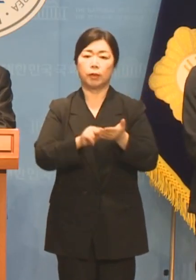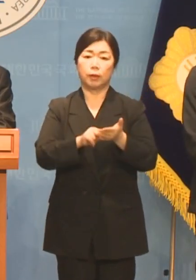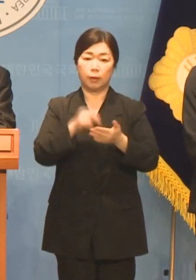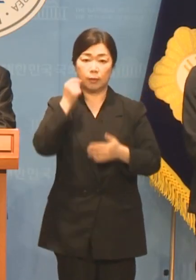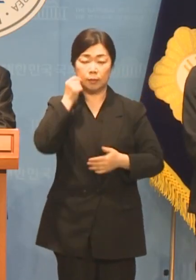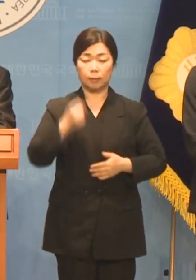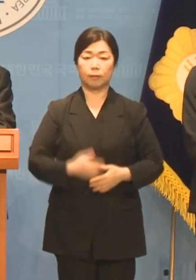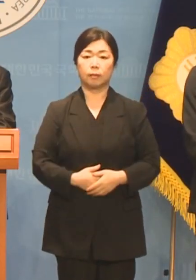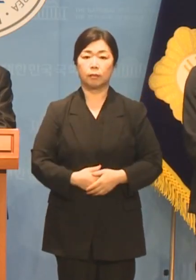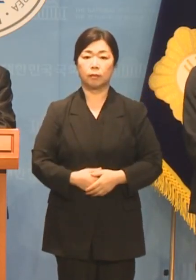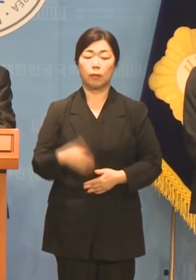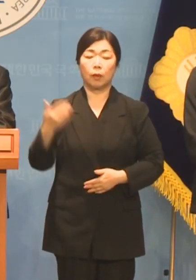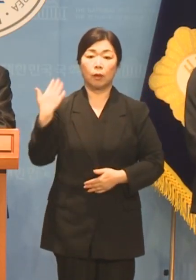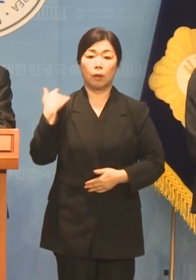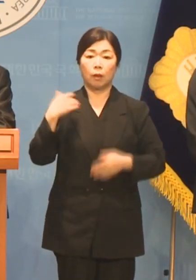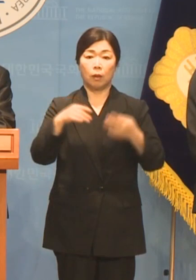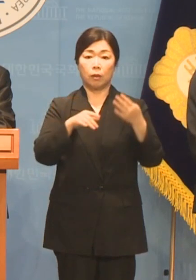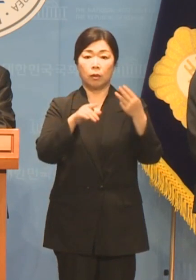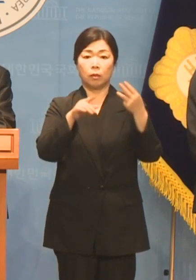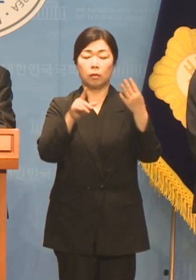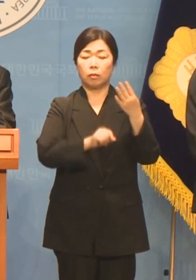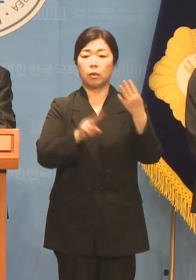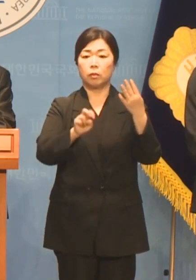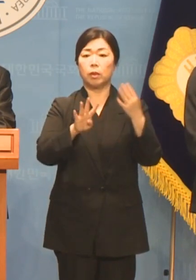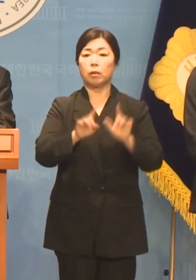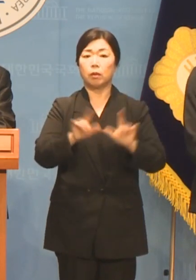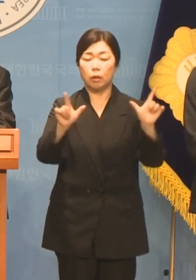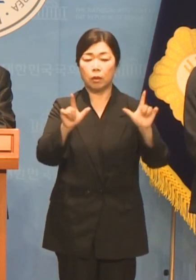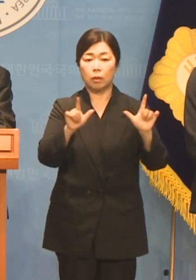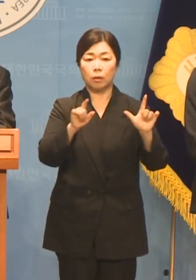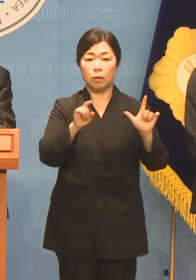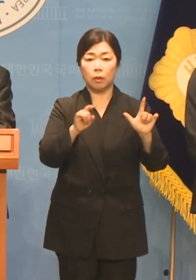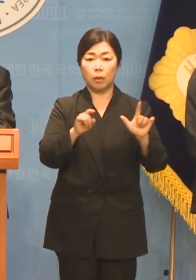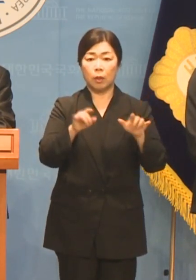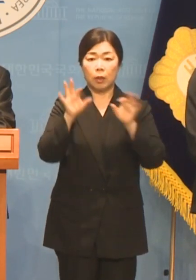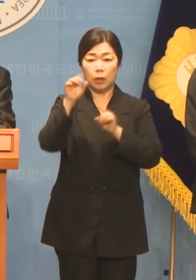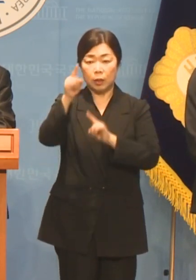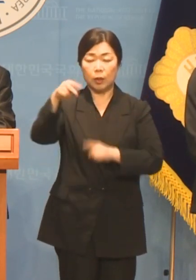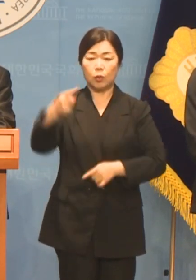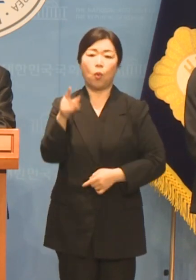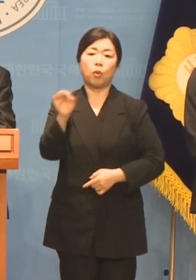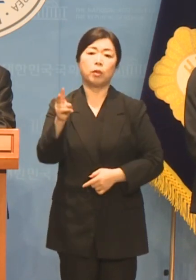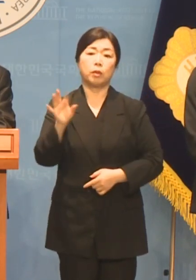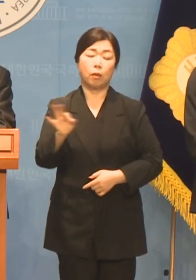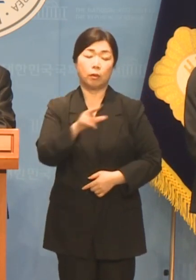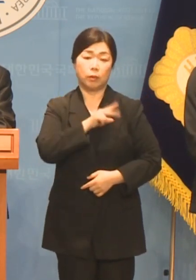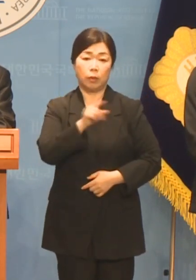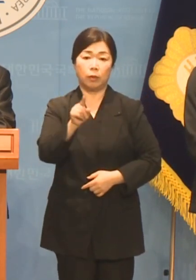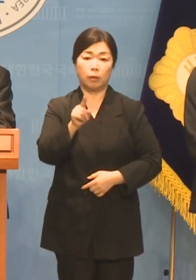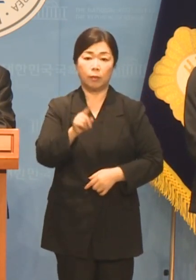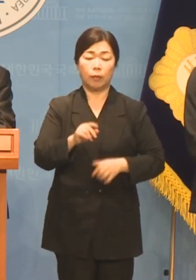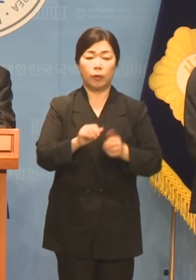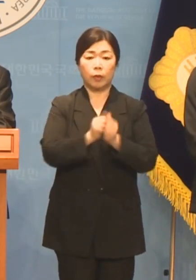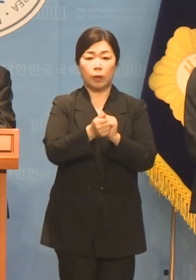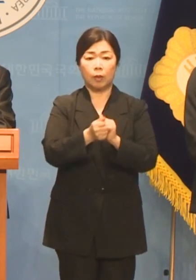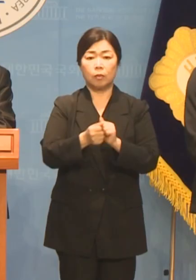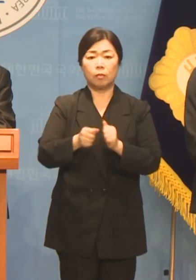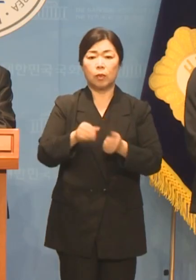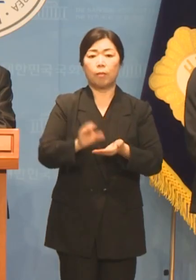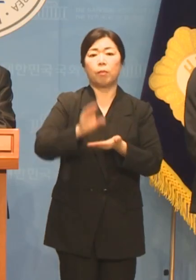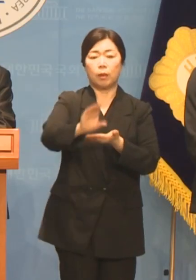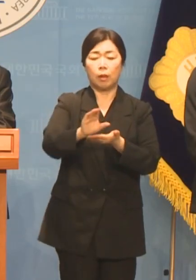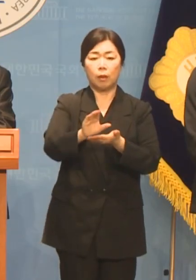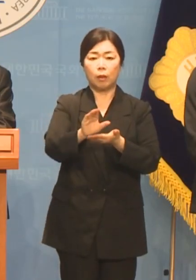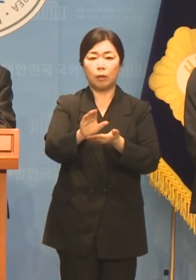민주당 이소영 의원은 국민의힘이 선제적으로 주장했던 배당소득 분리과세 법안 발의라는 공을